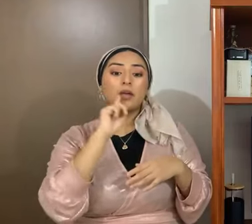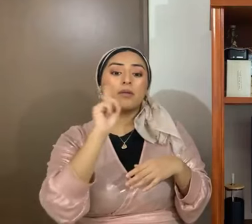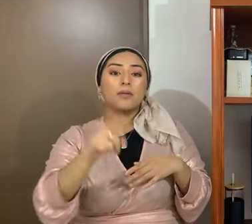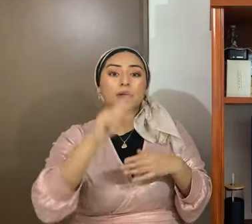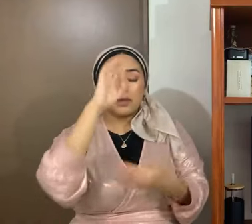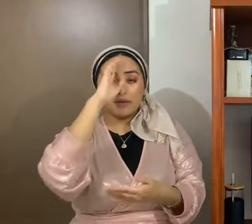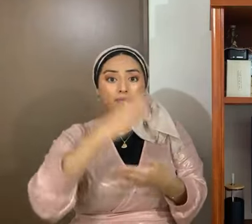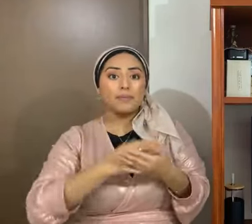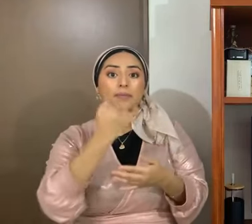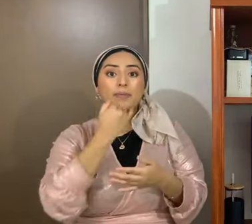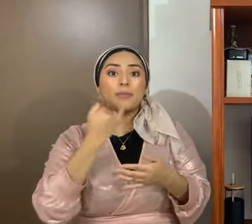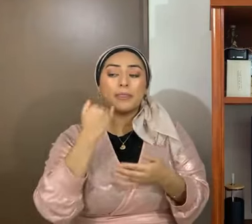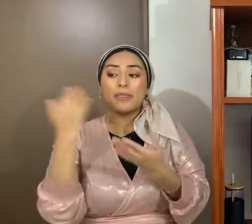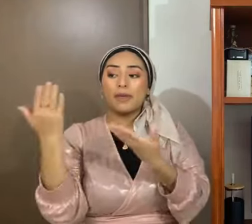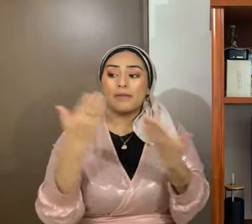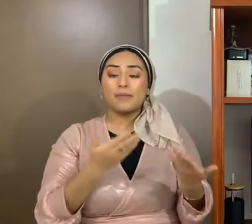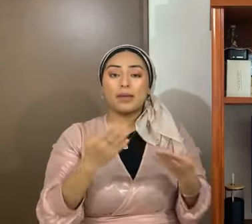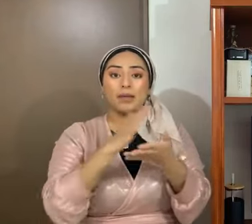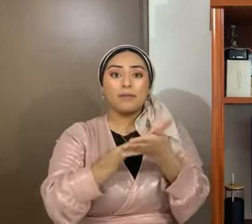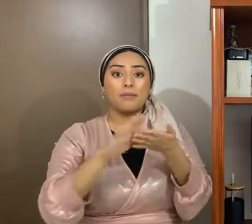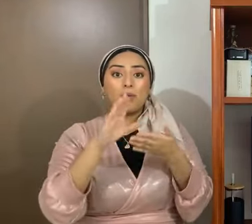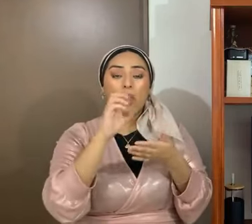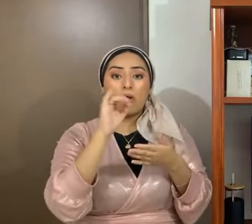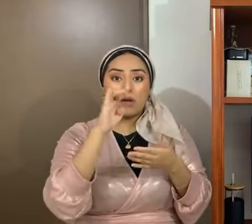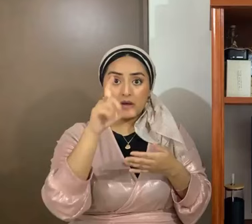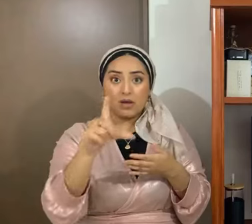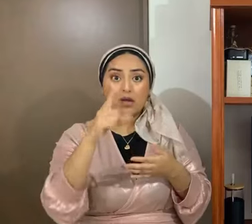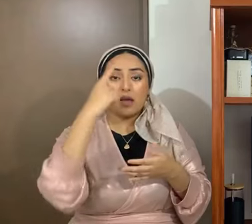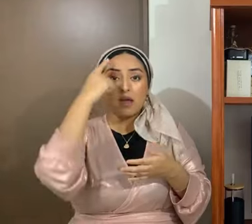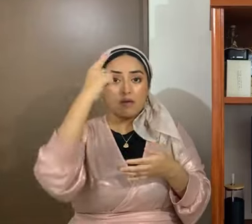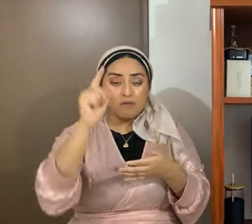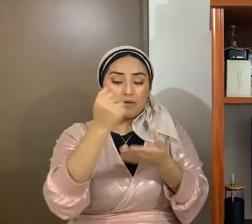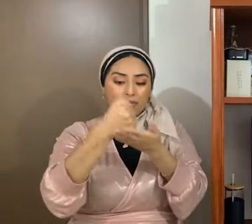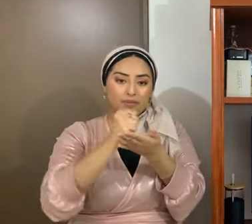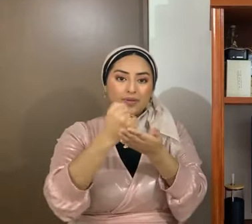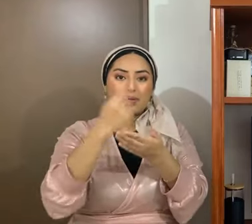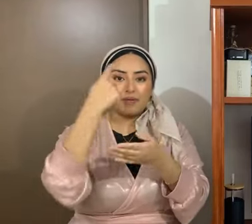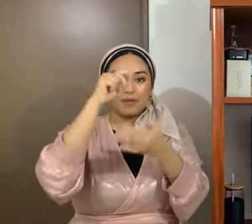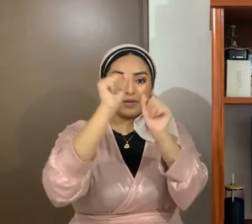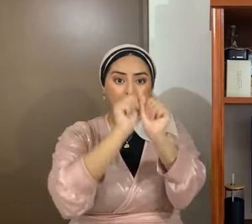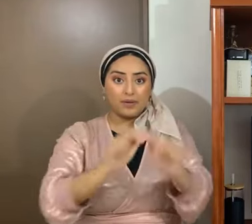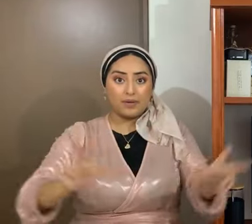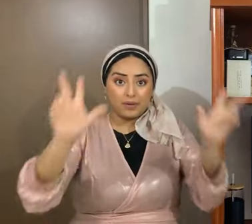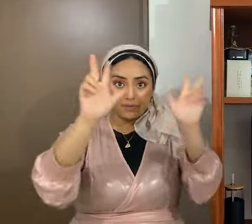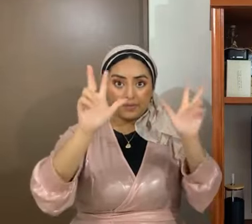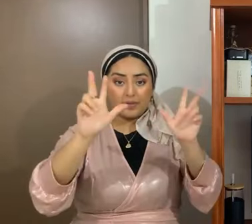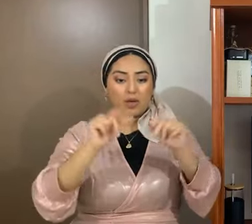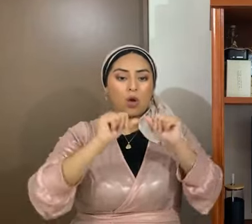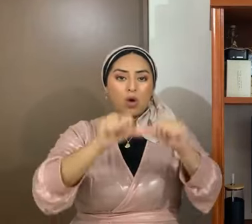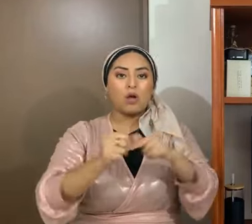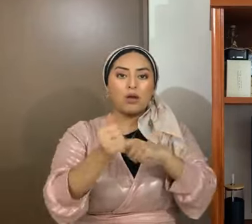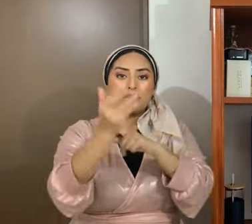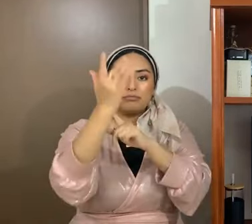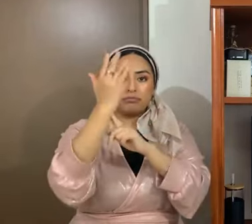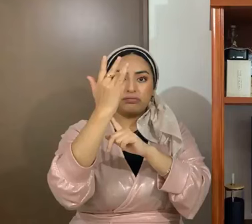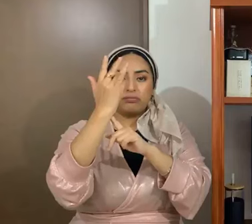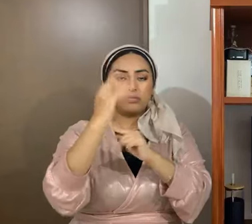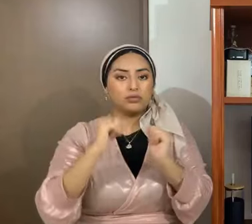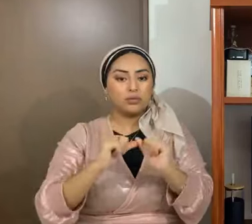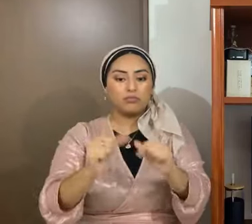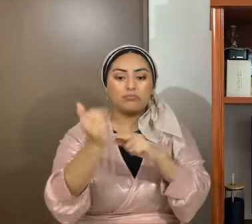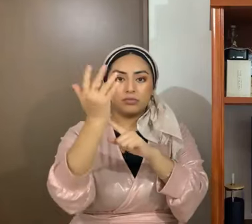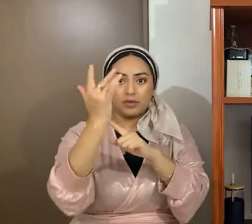los hijos de Israel que traigan aceite puro de olivas machacadas para el alumbrado y para hacer arder continuamente las